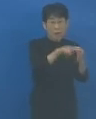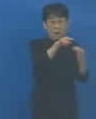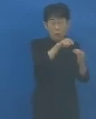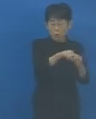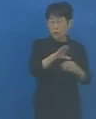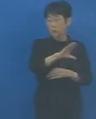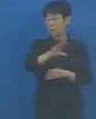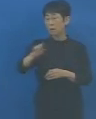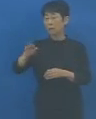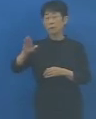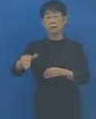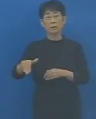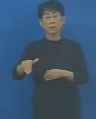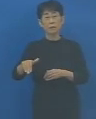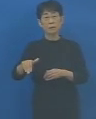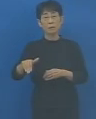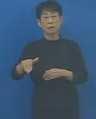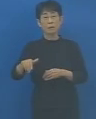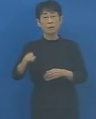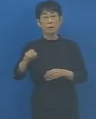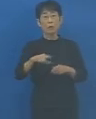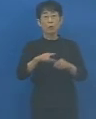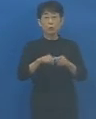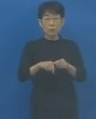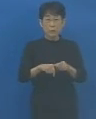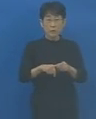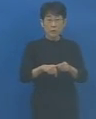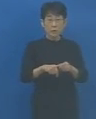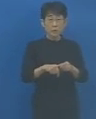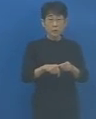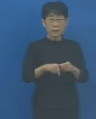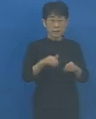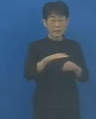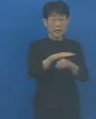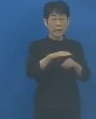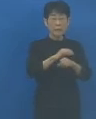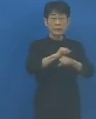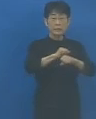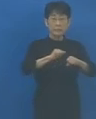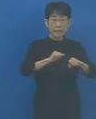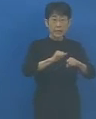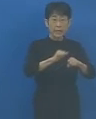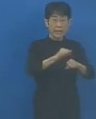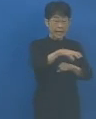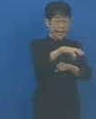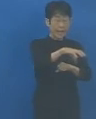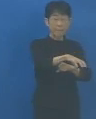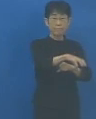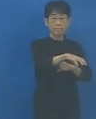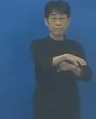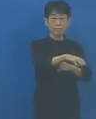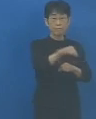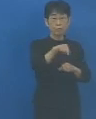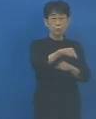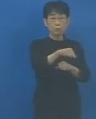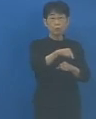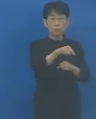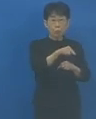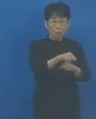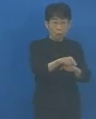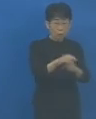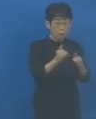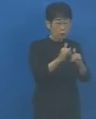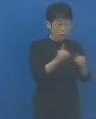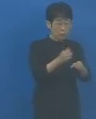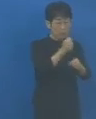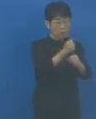その愛生園の方が、その時にお作りになっていた壺を、本県の方にご寄贈いただいたということでござい